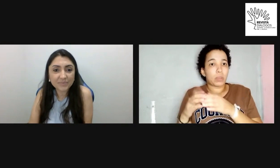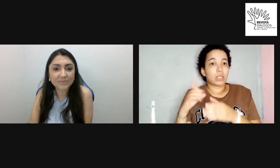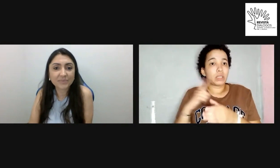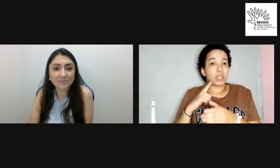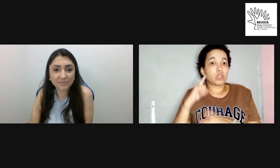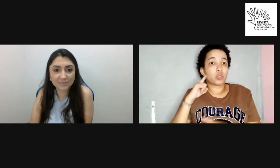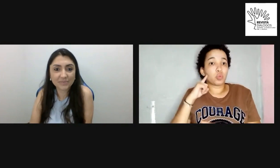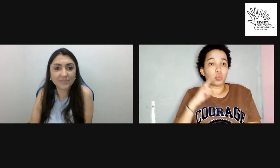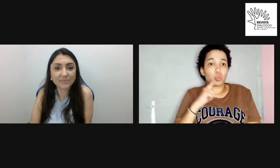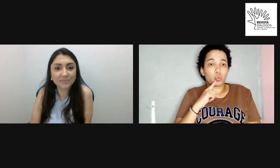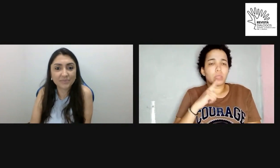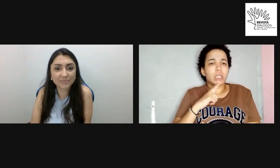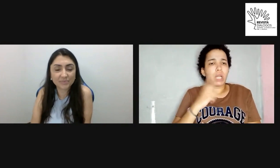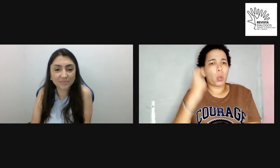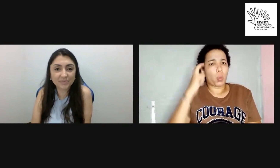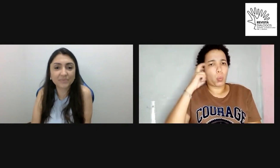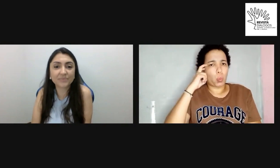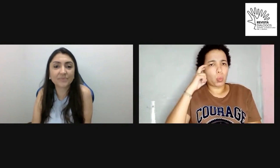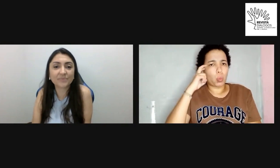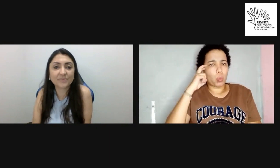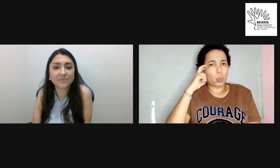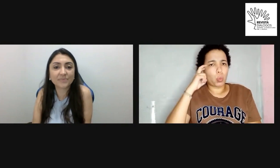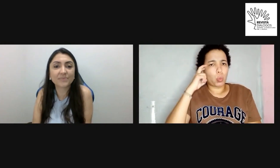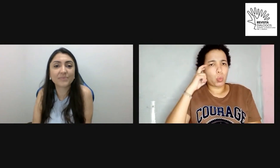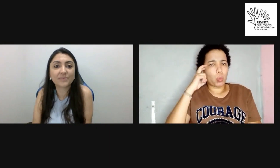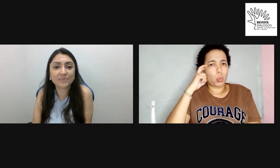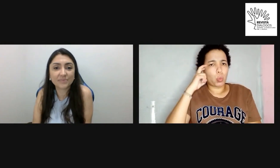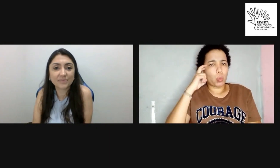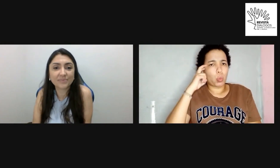de palhaços surdos tem sua cultura própria.